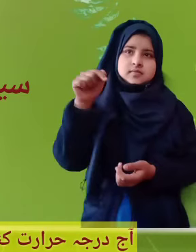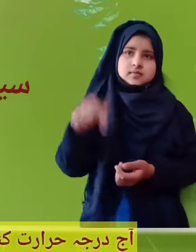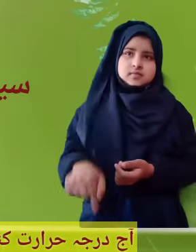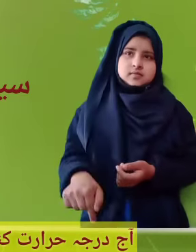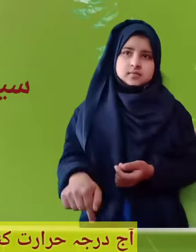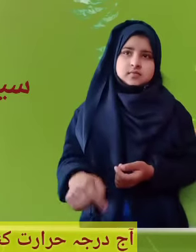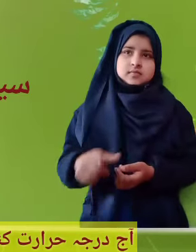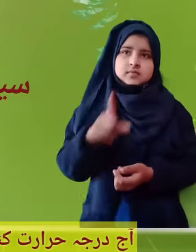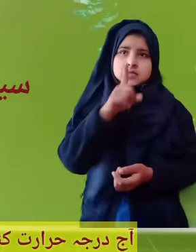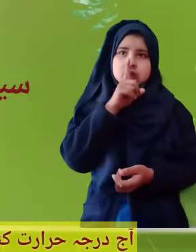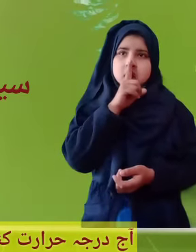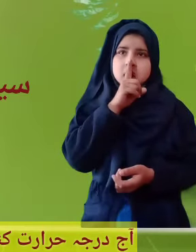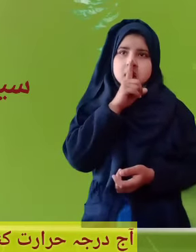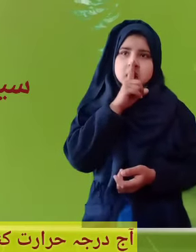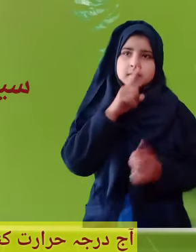आज